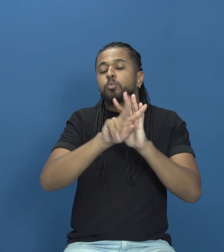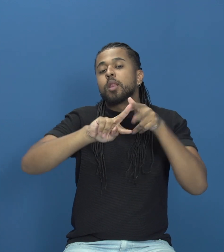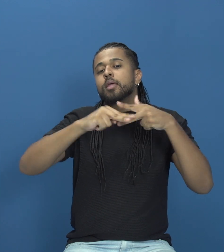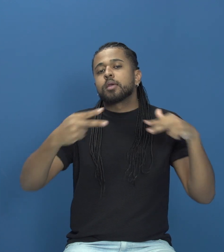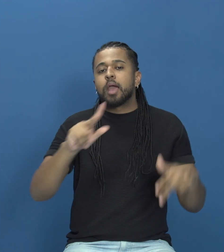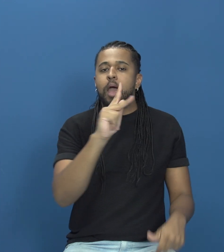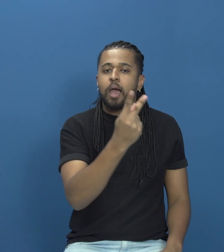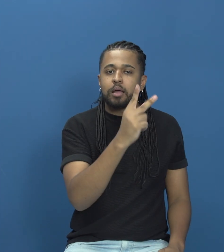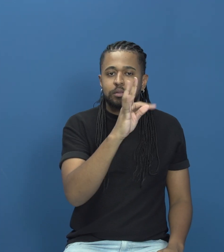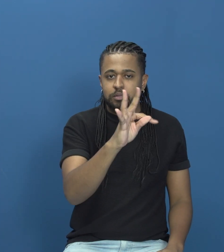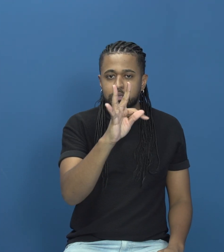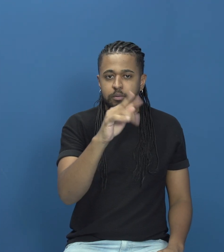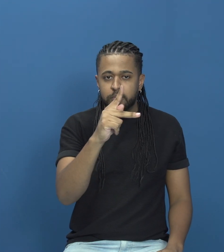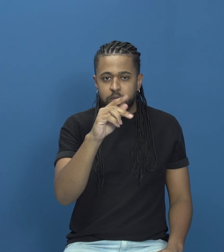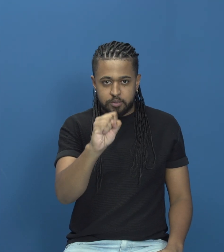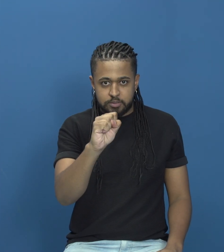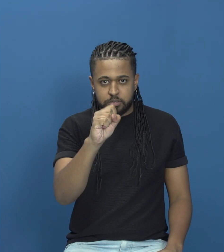link